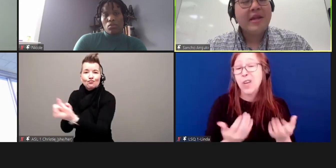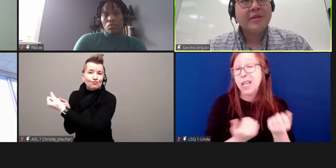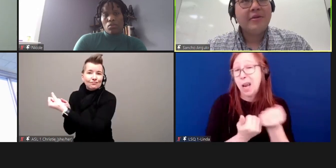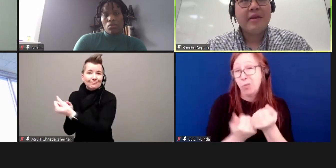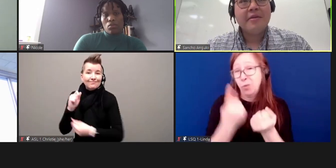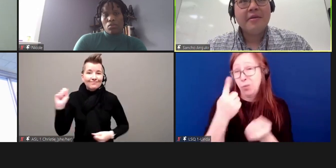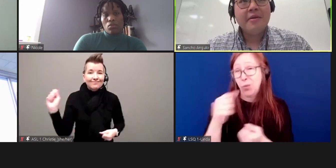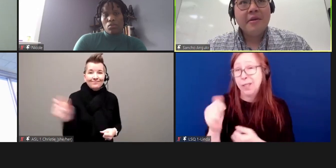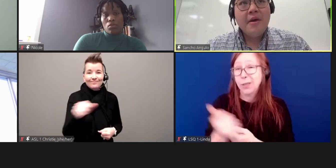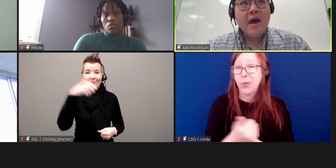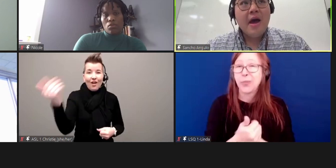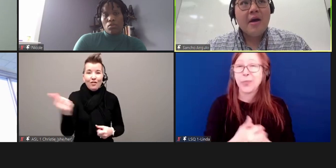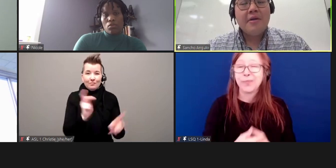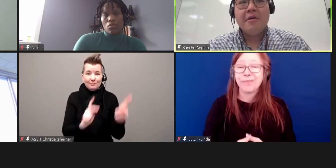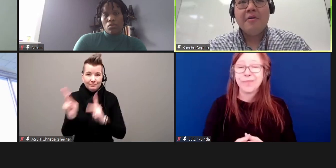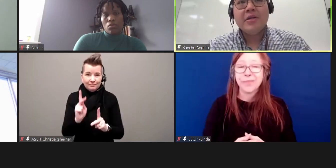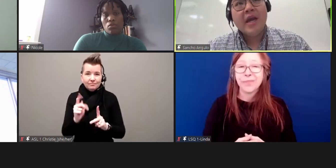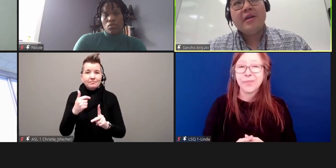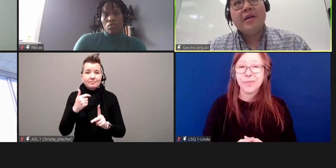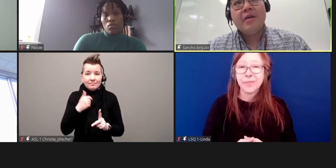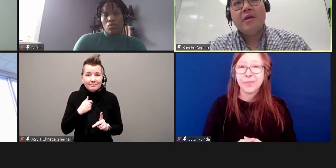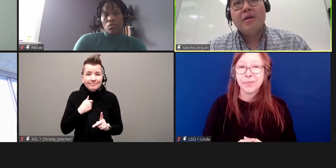d'autres.